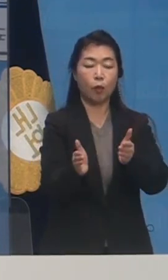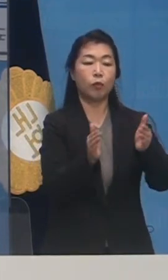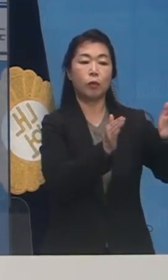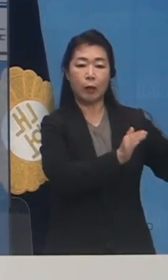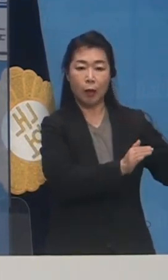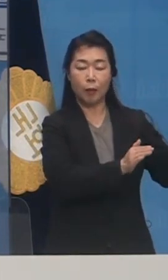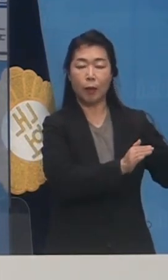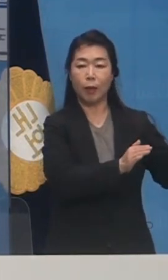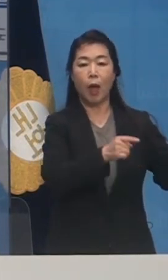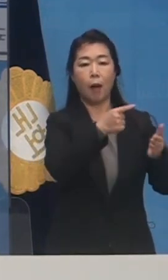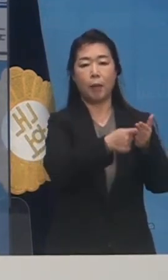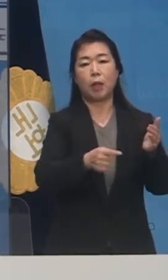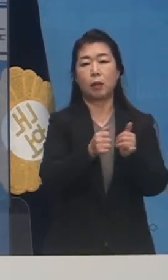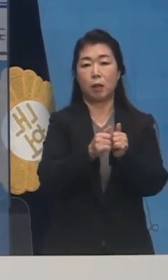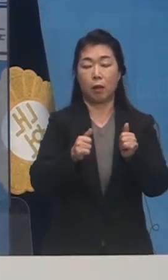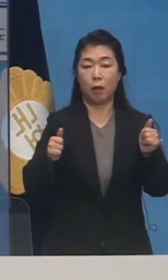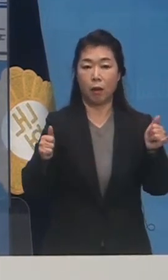그리고